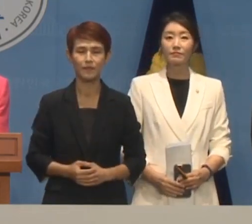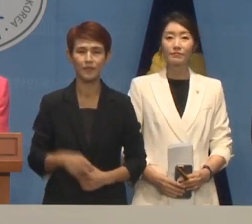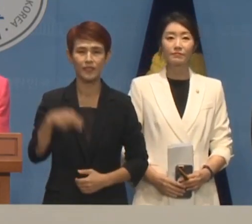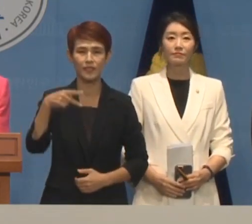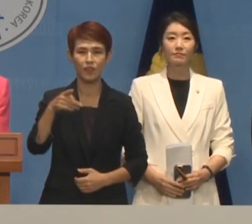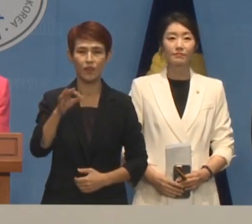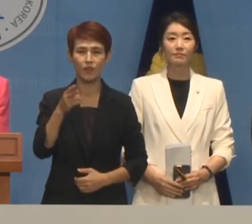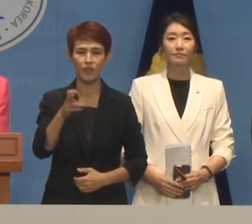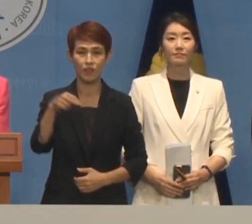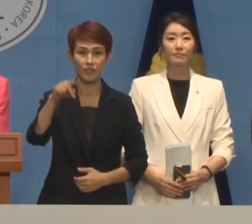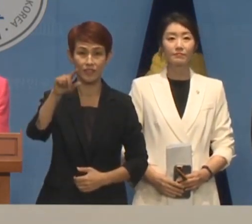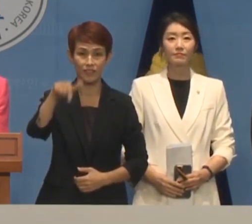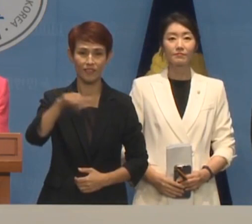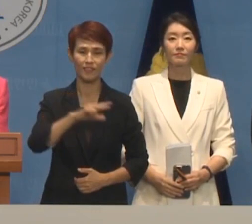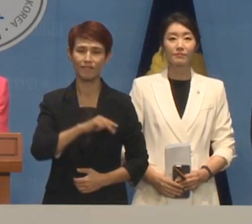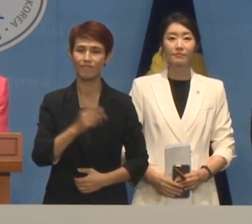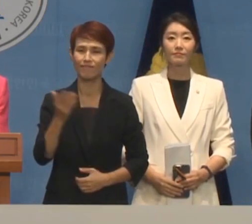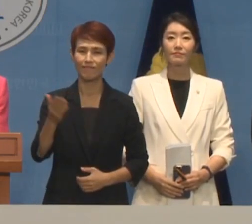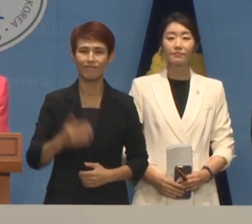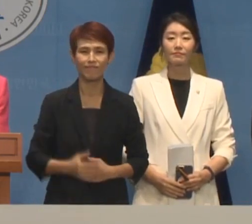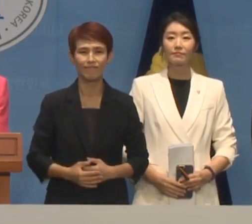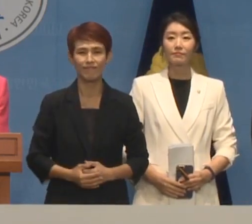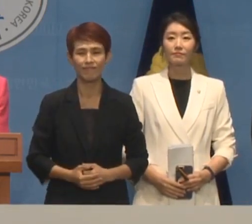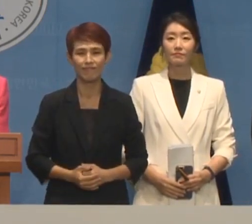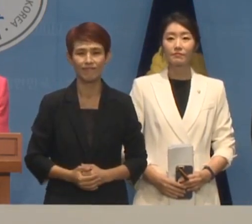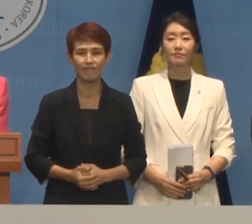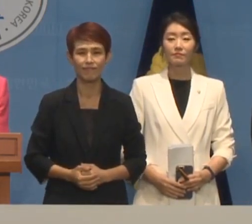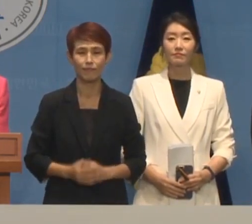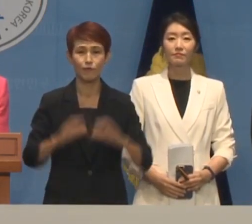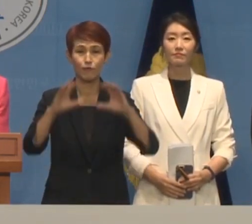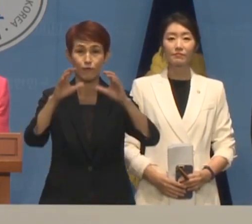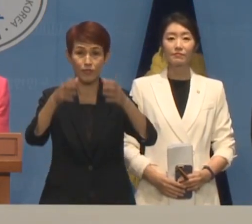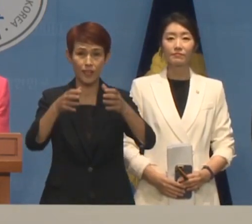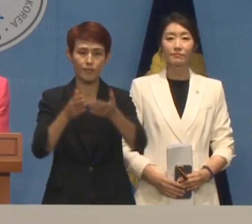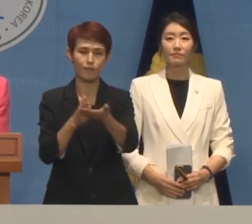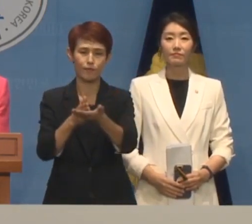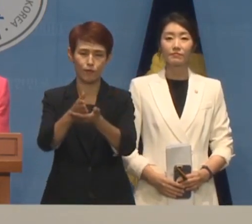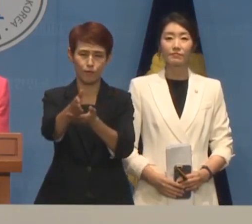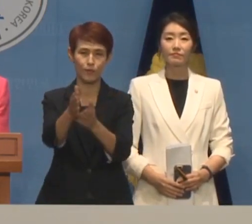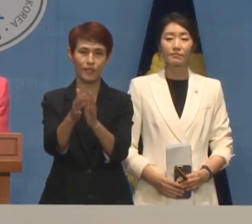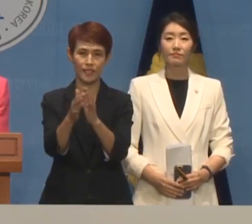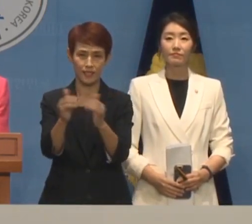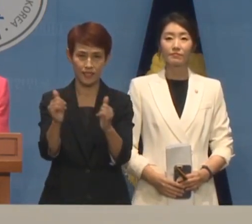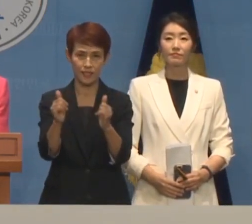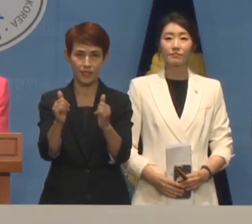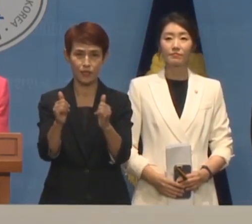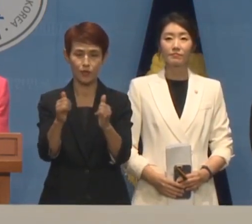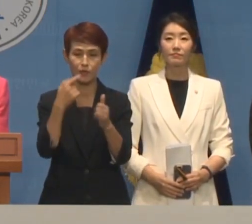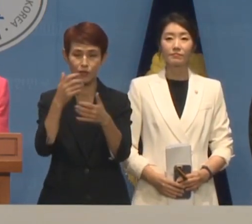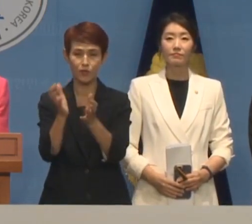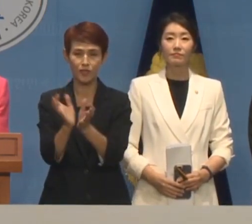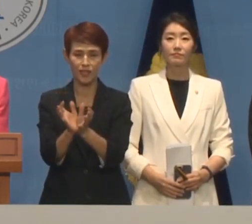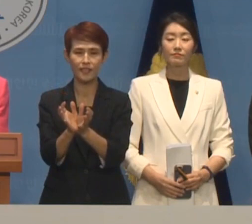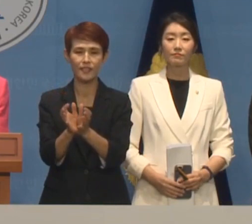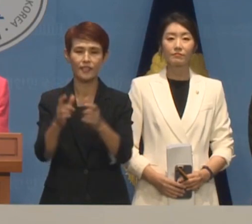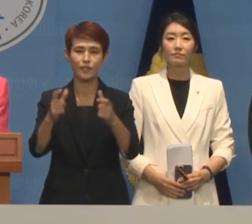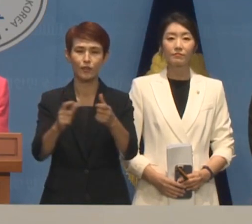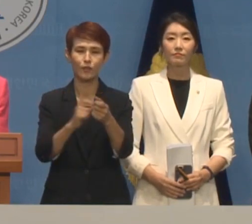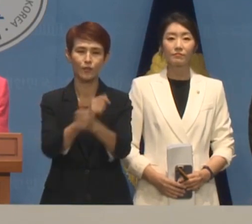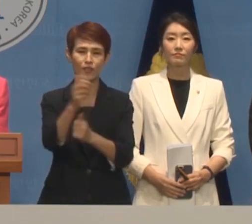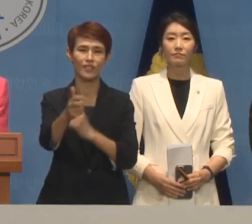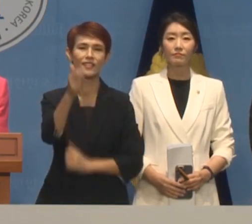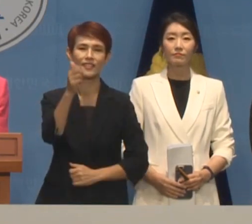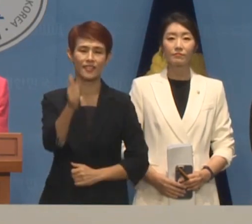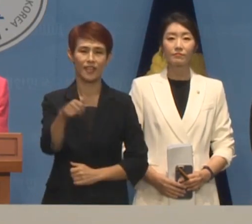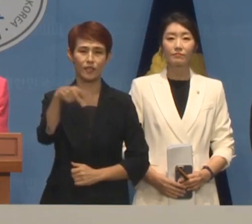서영석 의원님 오셨습니다. 그리고 국제통상 전문가이자 더불어민주당 송파을 지역위원장님이신